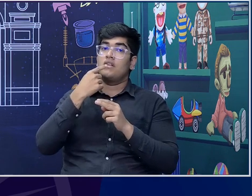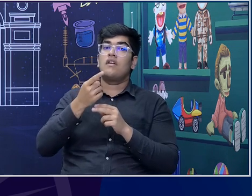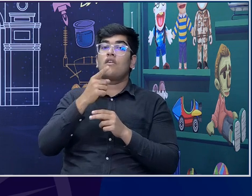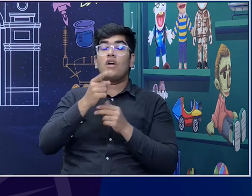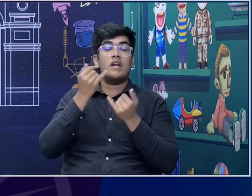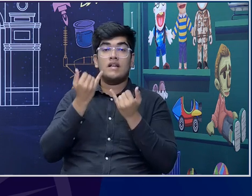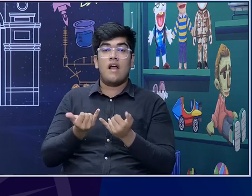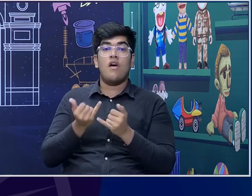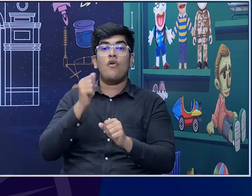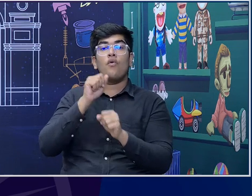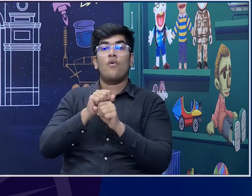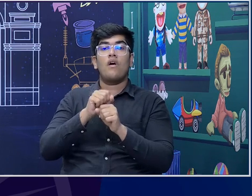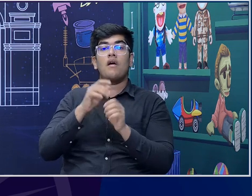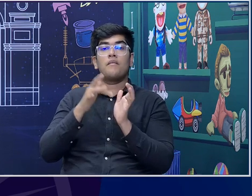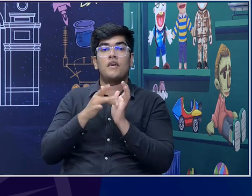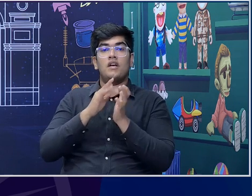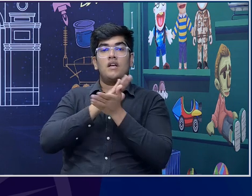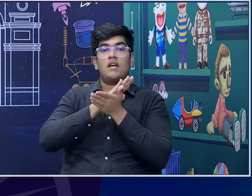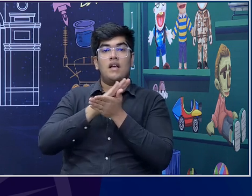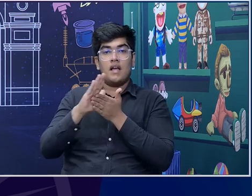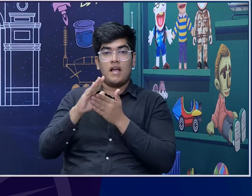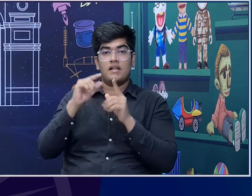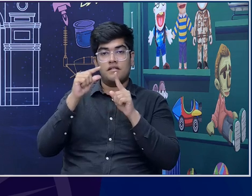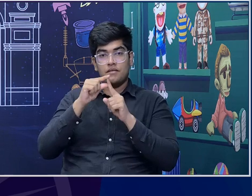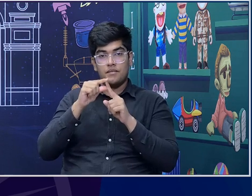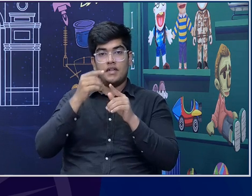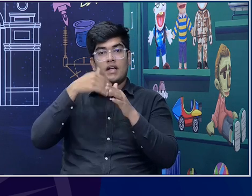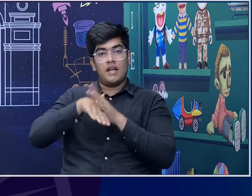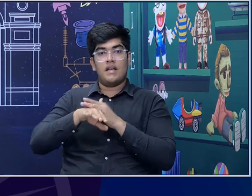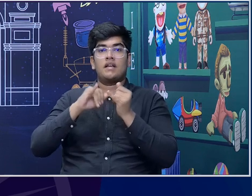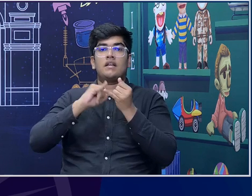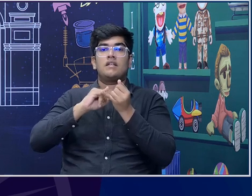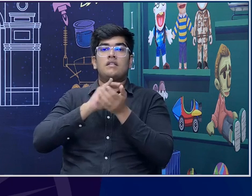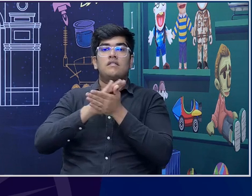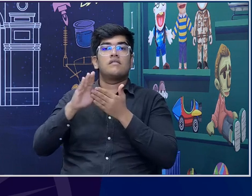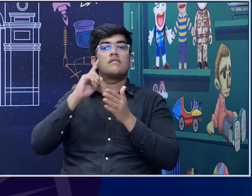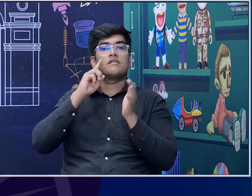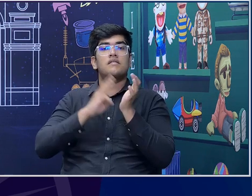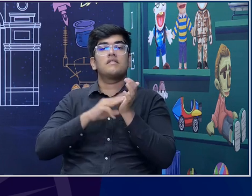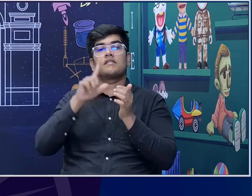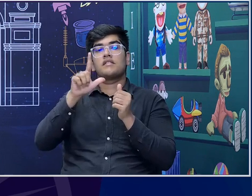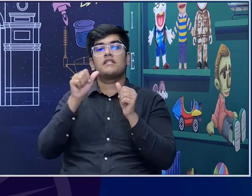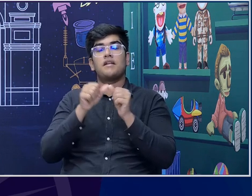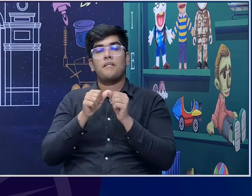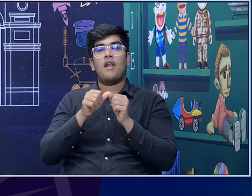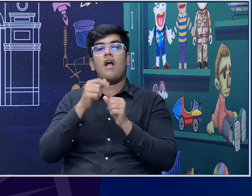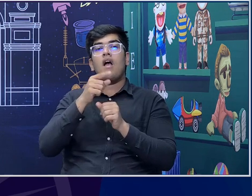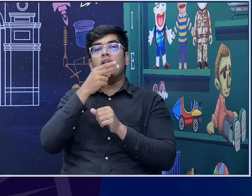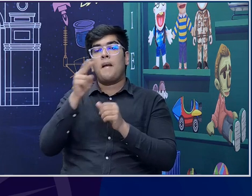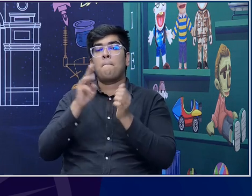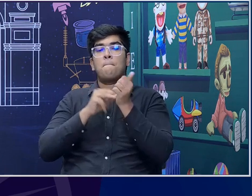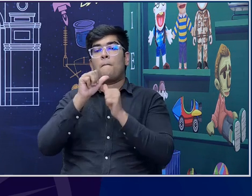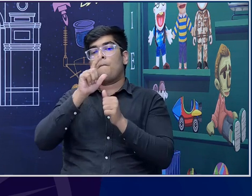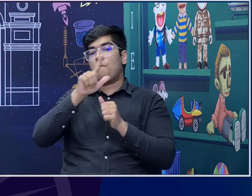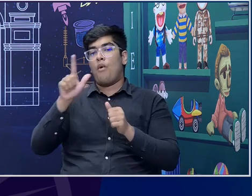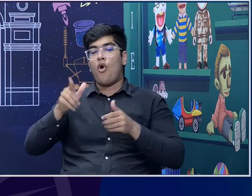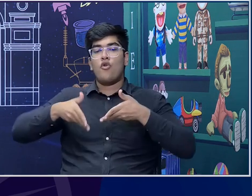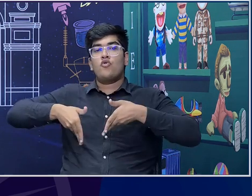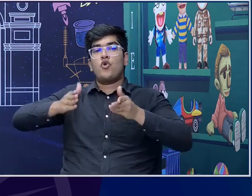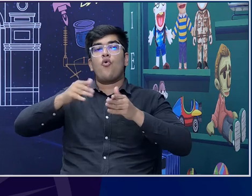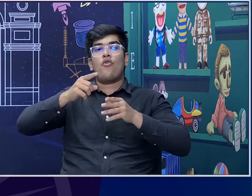काम कर रहे है अभी वो कर रहे है हिमाचल परदेश के शिमला जिले के और उसमें मौल रोड इस्तिच जो पोस्ट आफिस है वहां काम कर रहे है